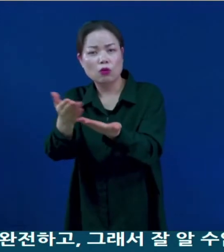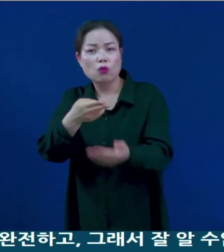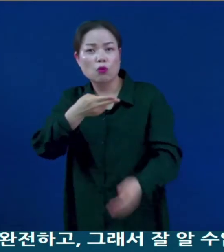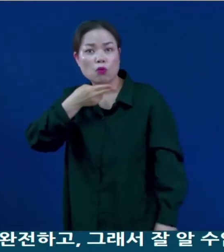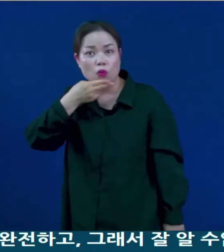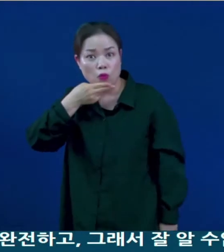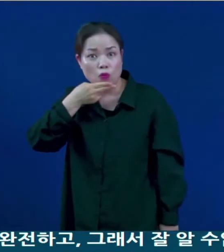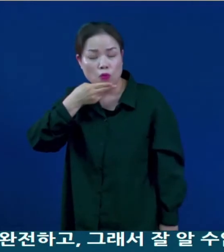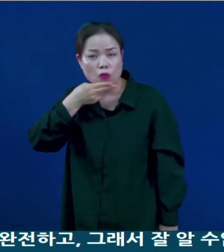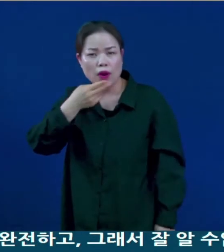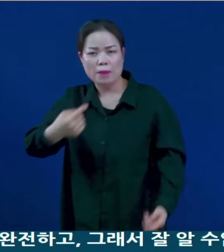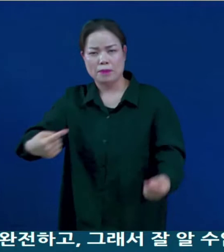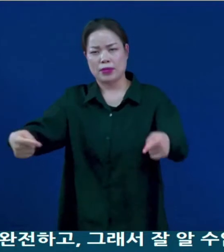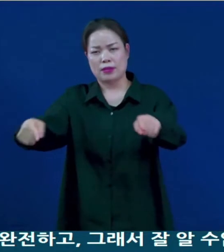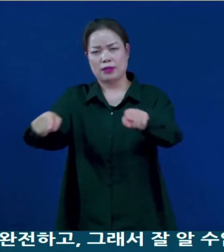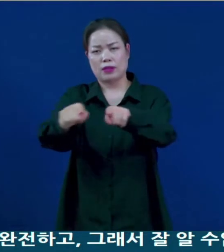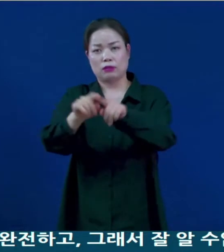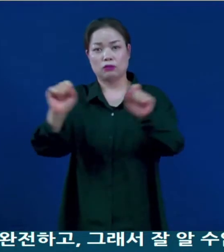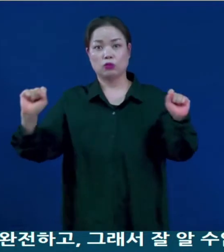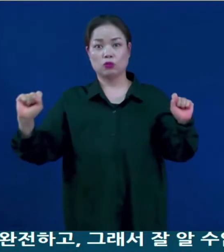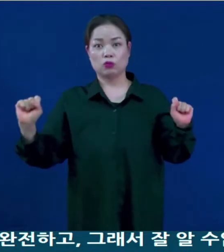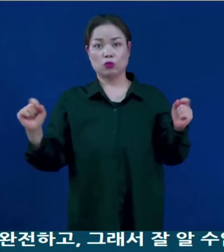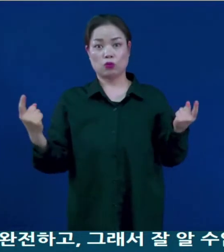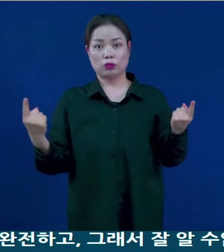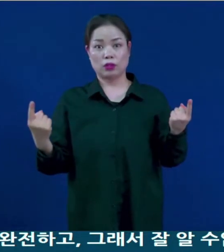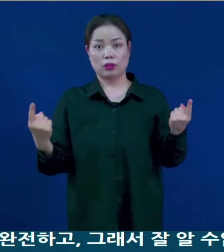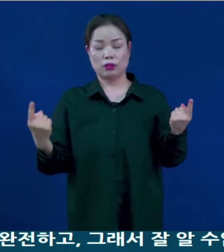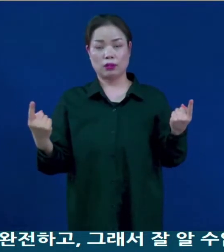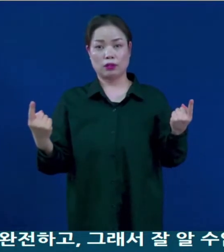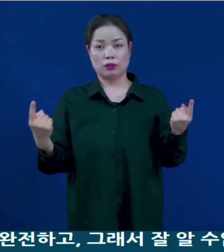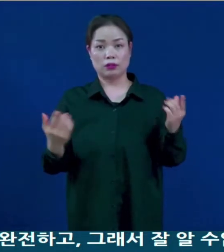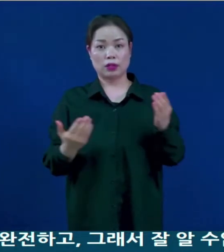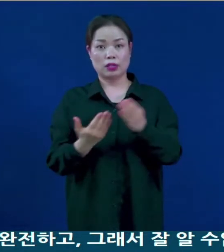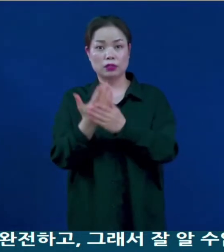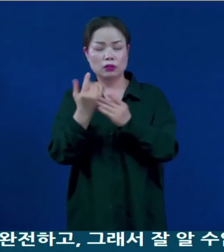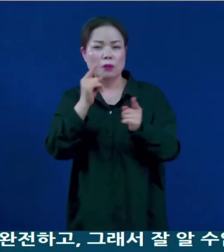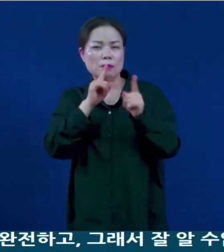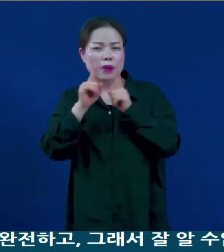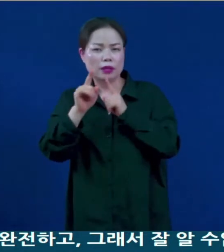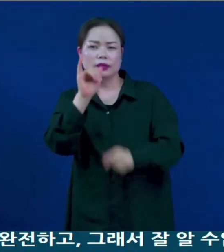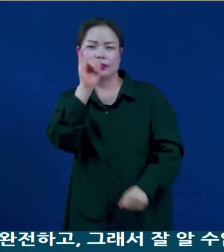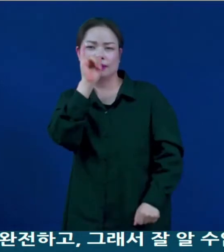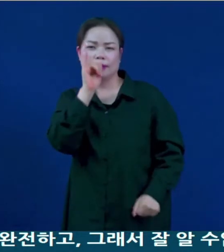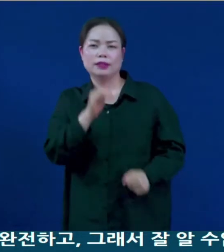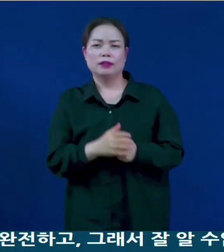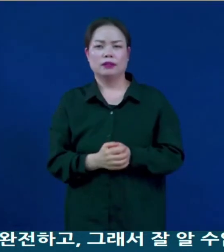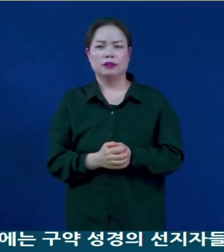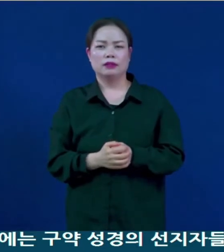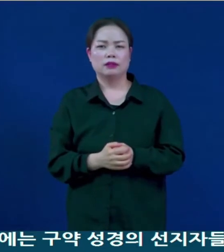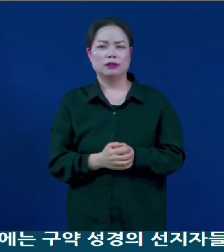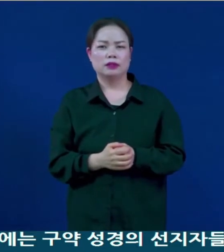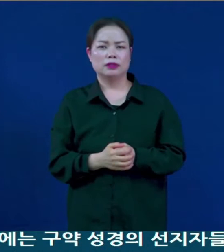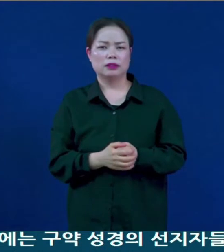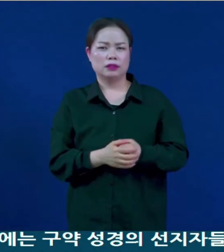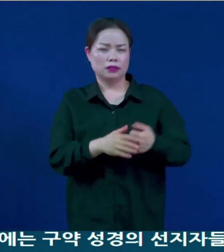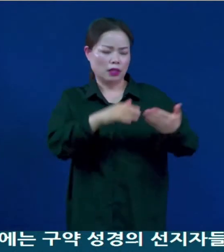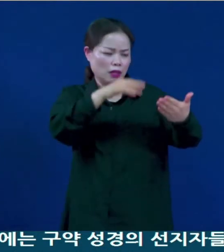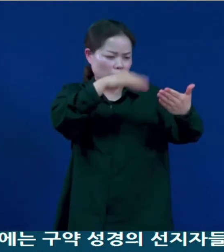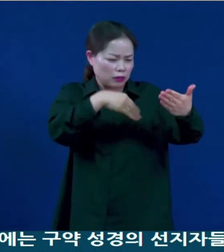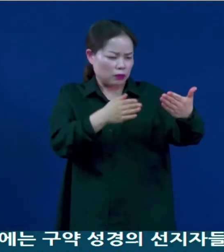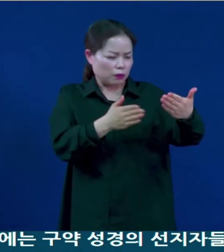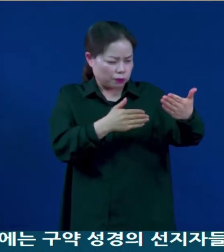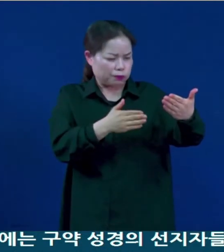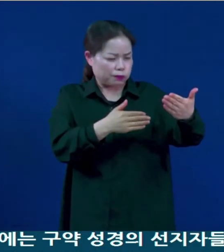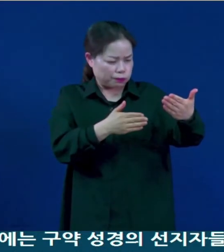않고 함께 동시에 일어나는 것처럼 말하기도 하는 등 읽는 우리